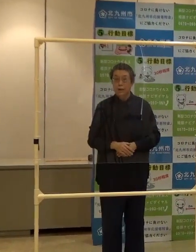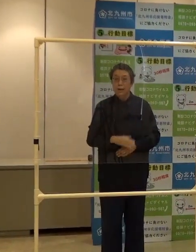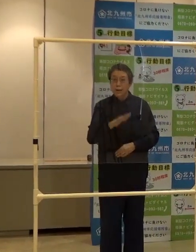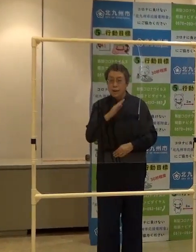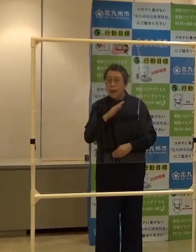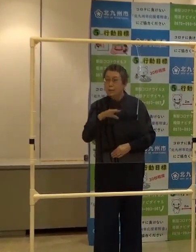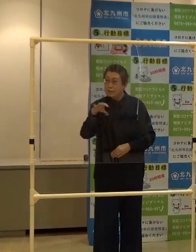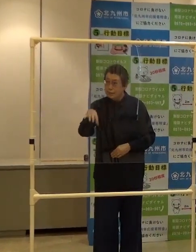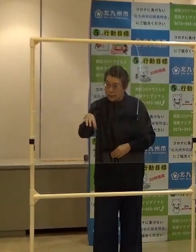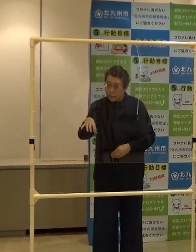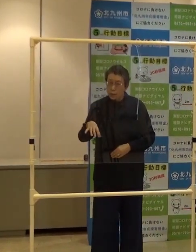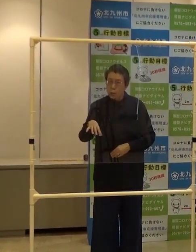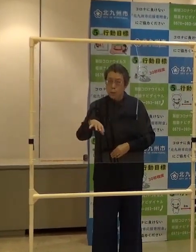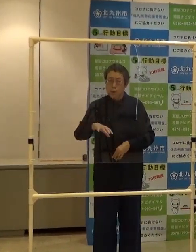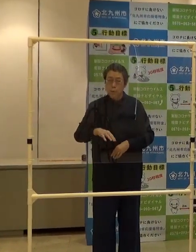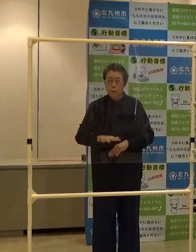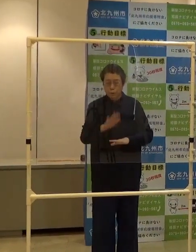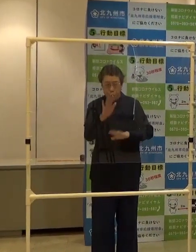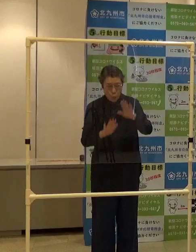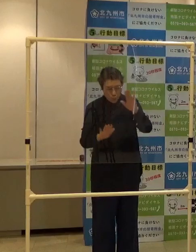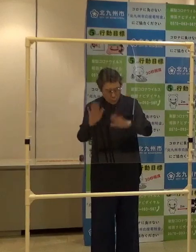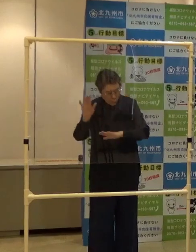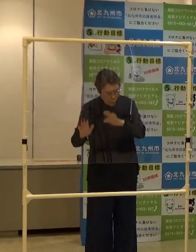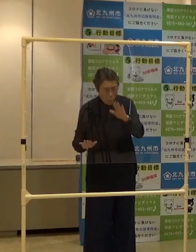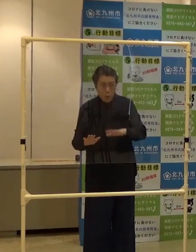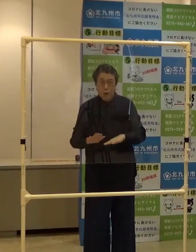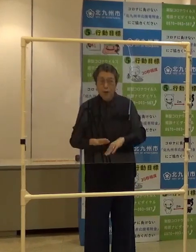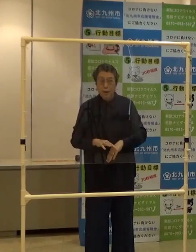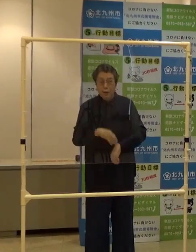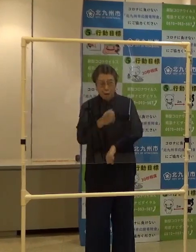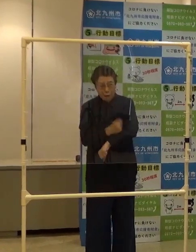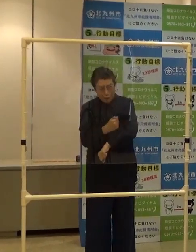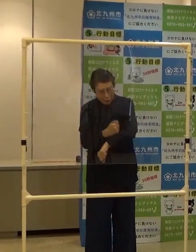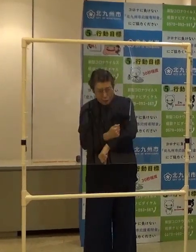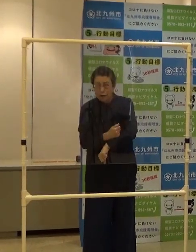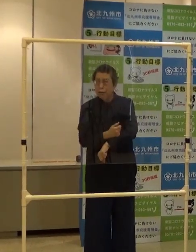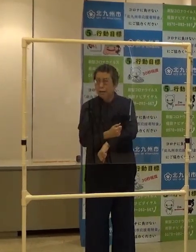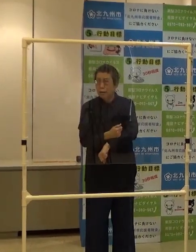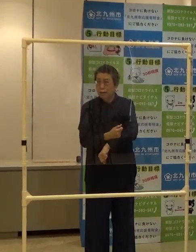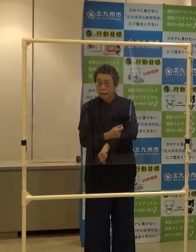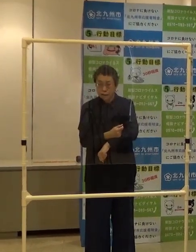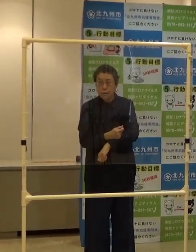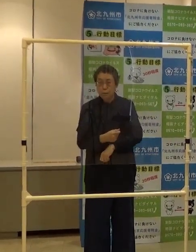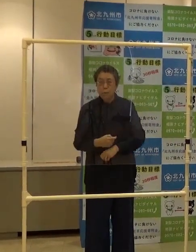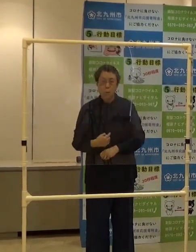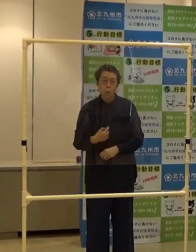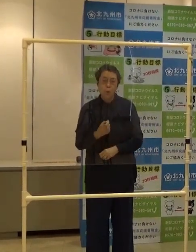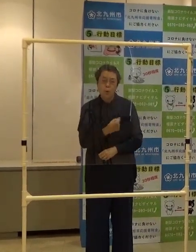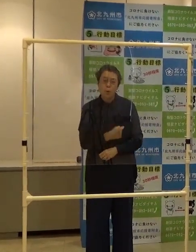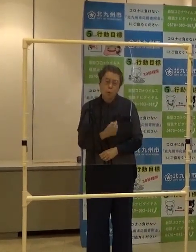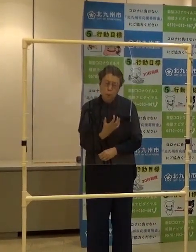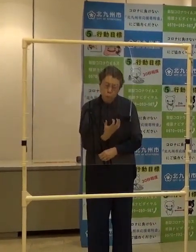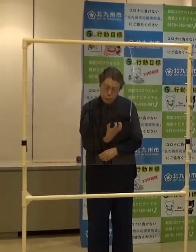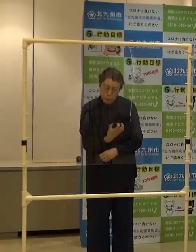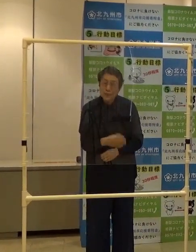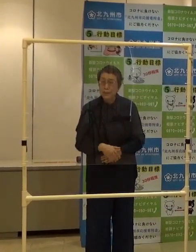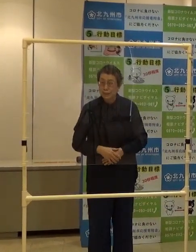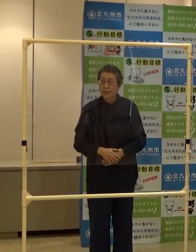大変厳しい状況というものが刻一刻と伝えられておりまして、大変胸が痛むところであります。